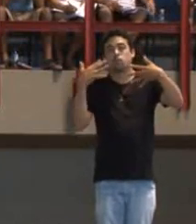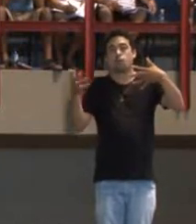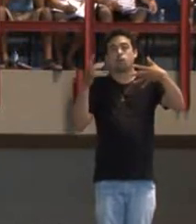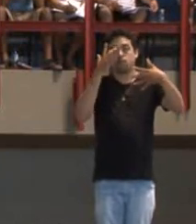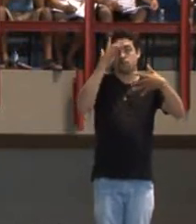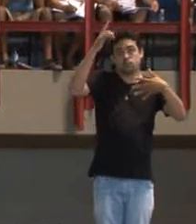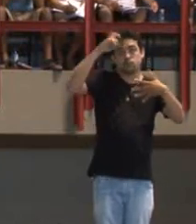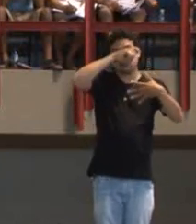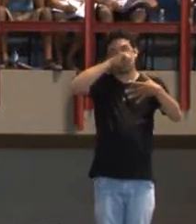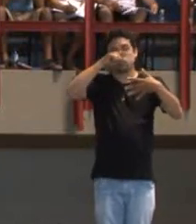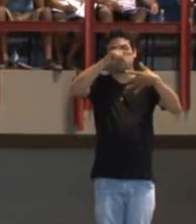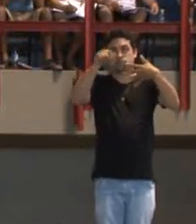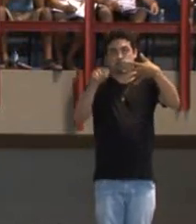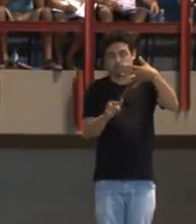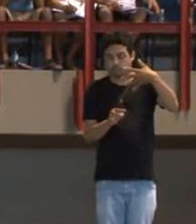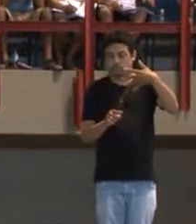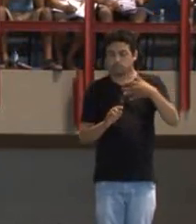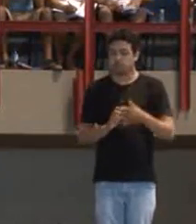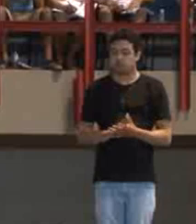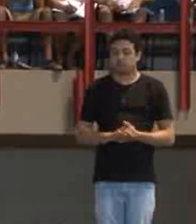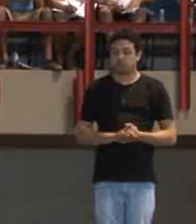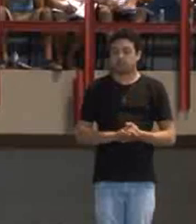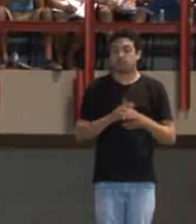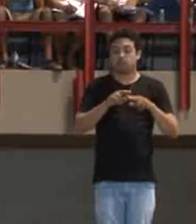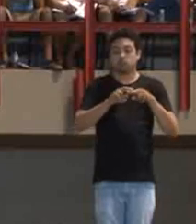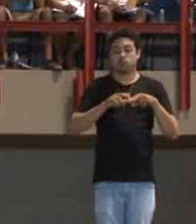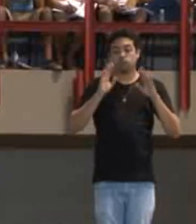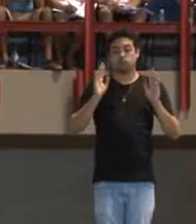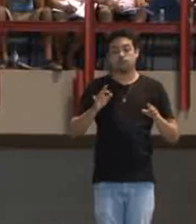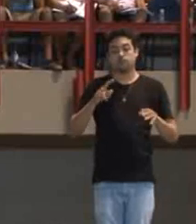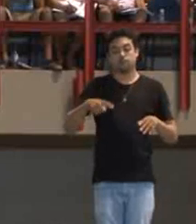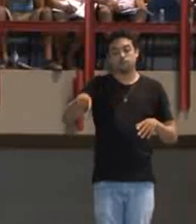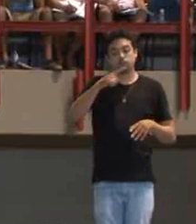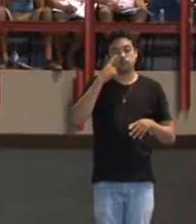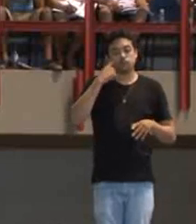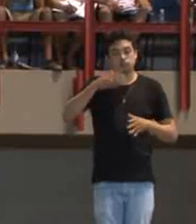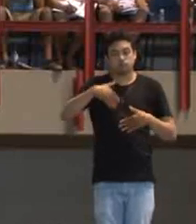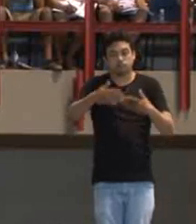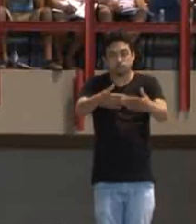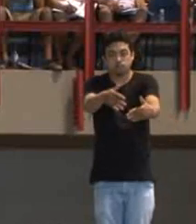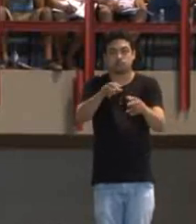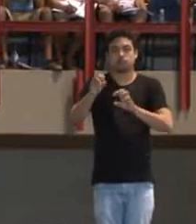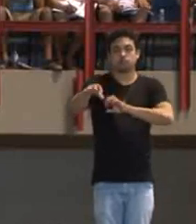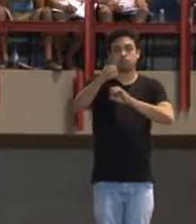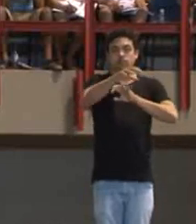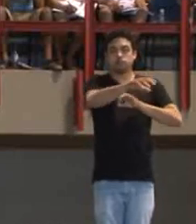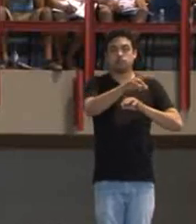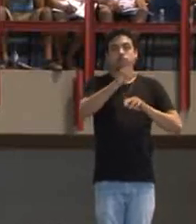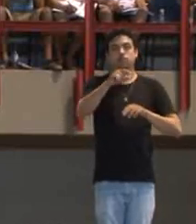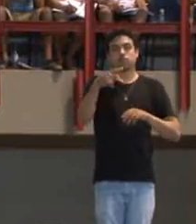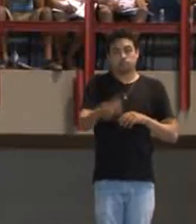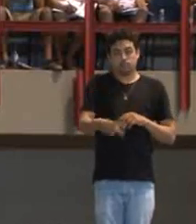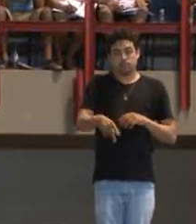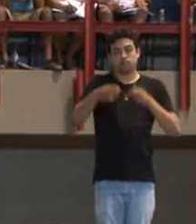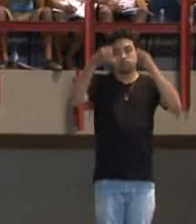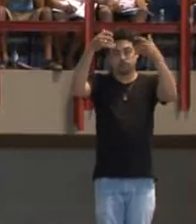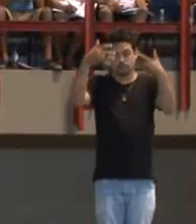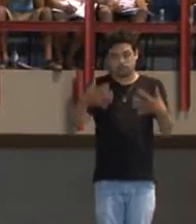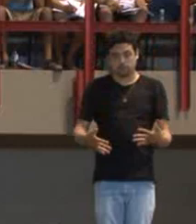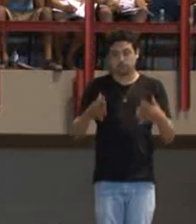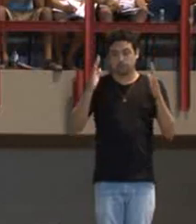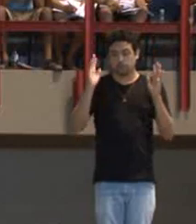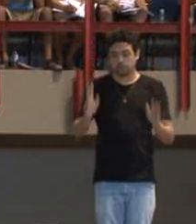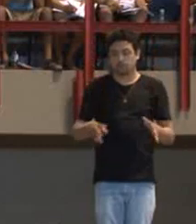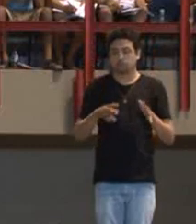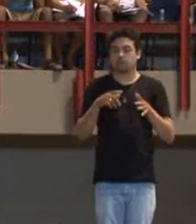com as respostas dos estudantes. Então, à medida que a gente for desenvolvendo o trabalho com vocês, aquilo que eu disse, parte do